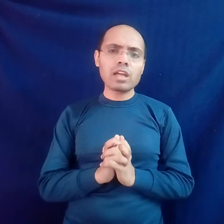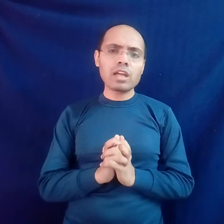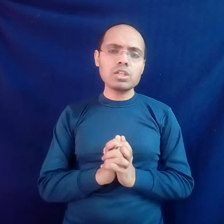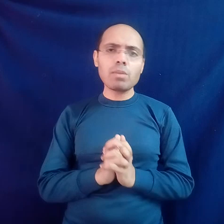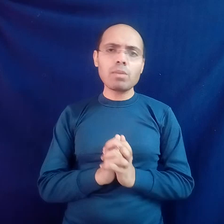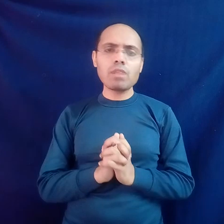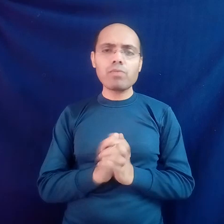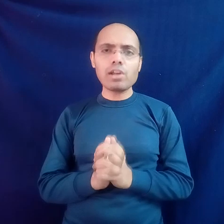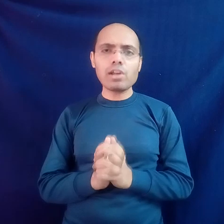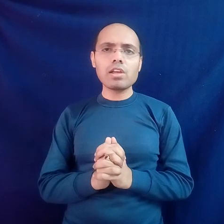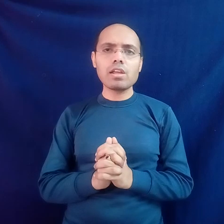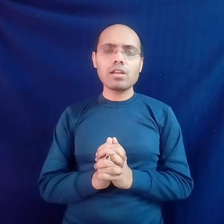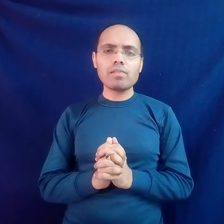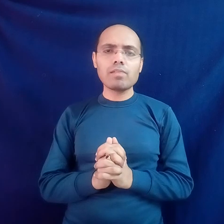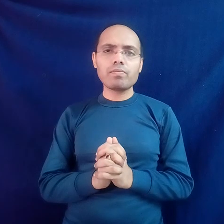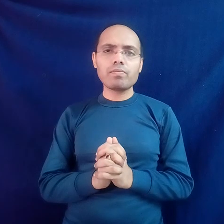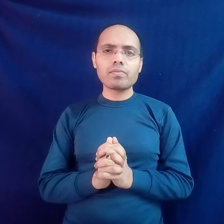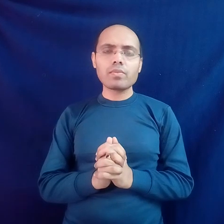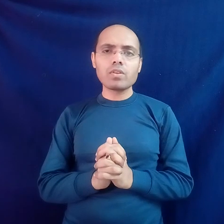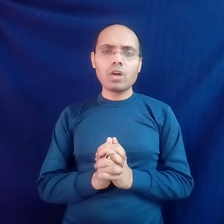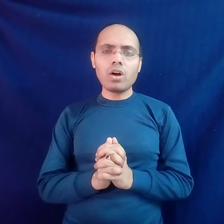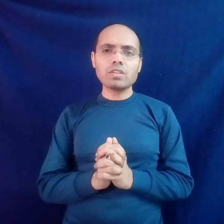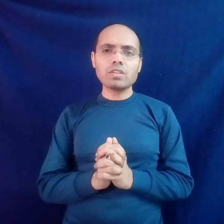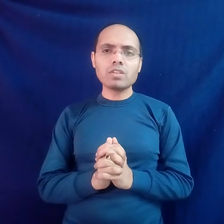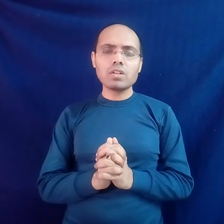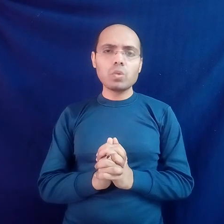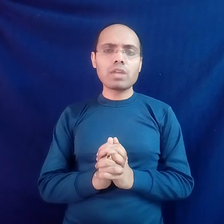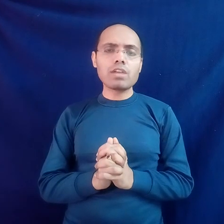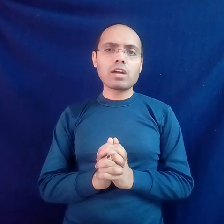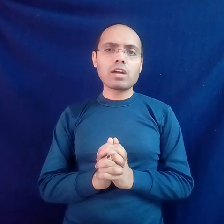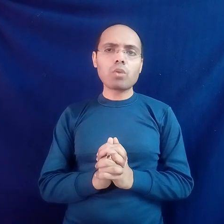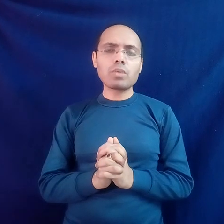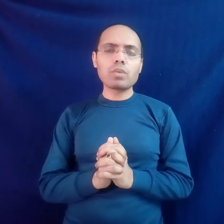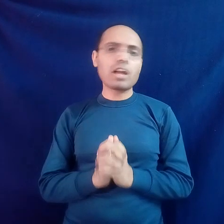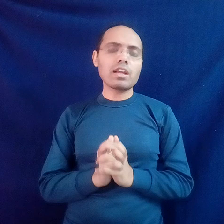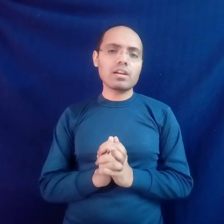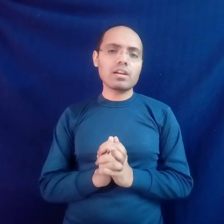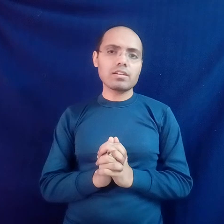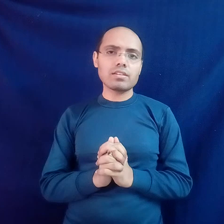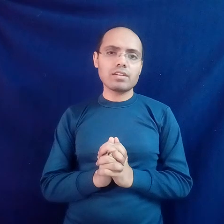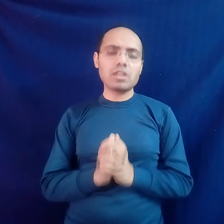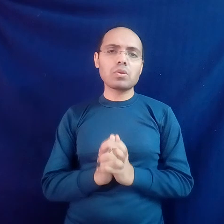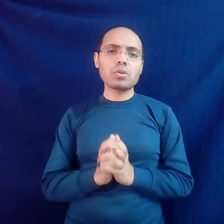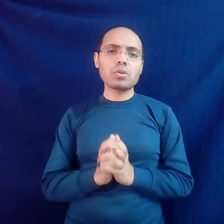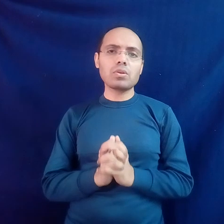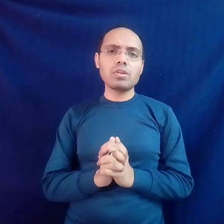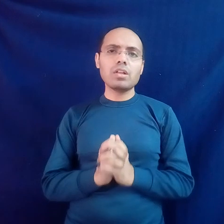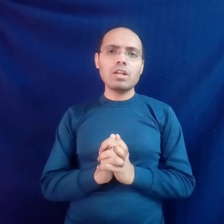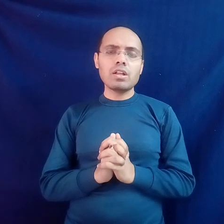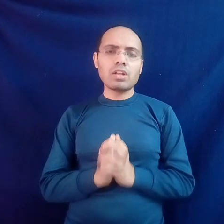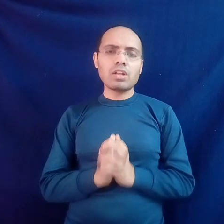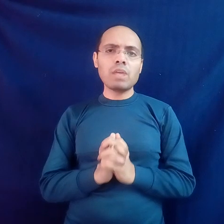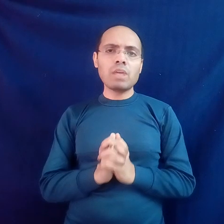क्या चीज़ें मैंने फील की, और उसका रिजल्टेंट आउटपुट क्या निकला। ठीक है दोस्तों, धन्यवाद